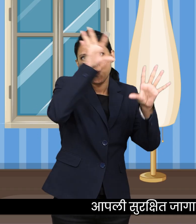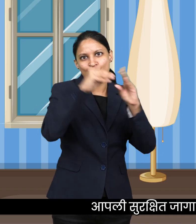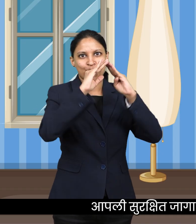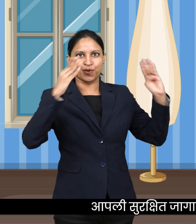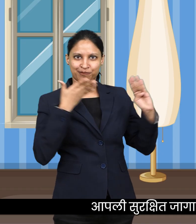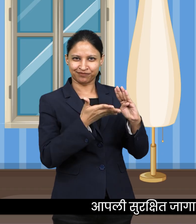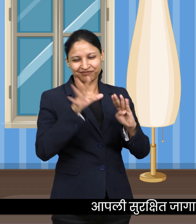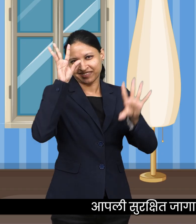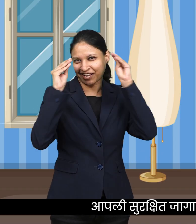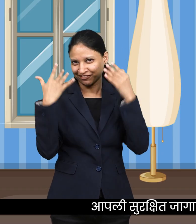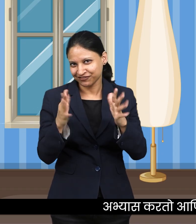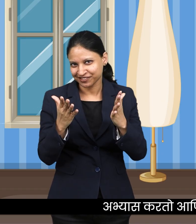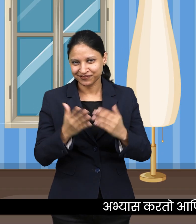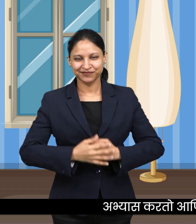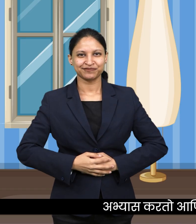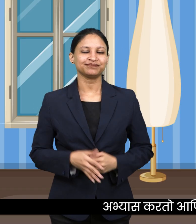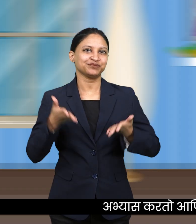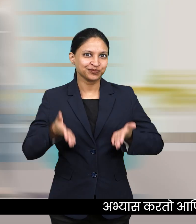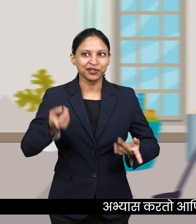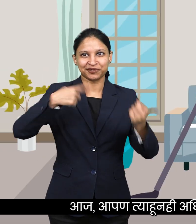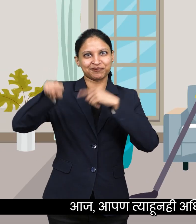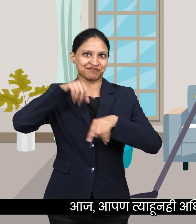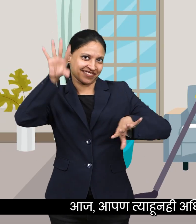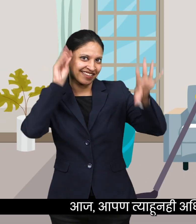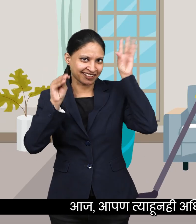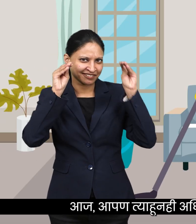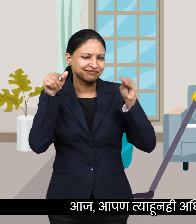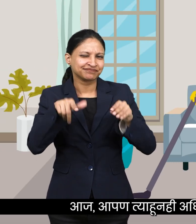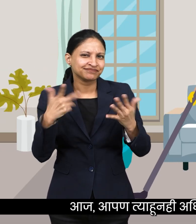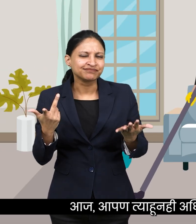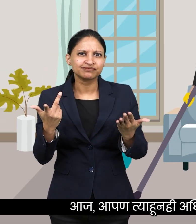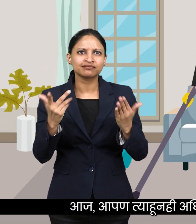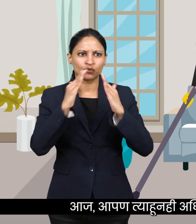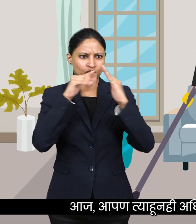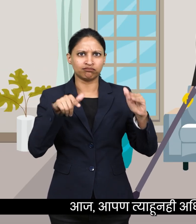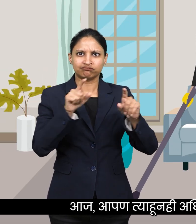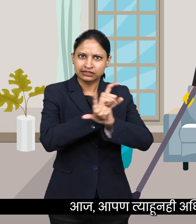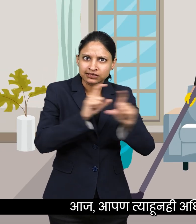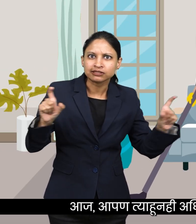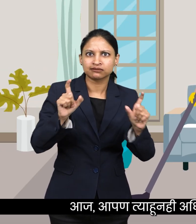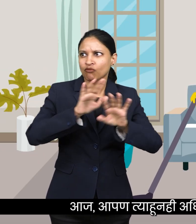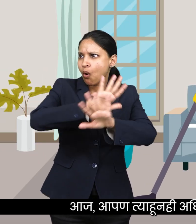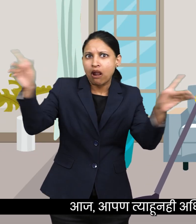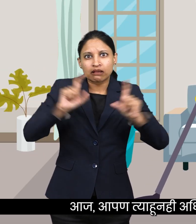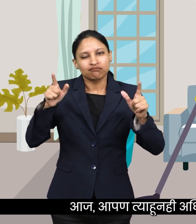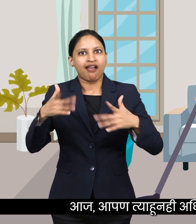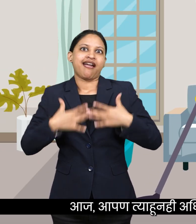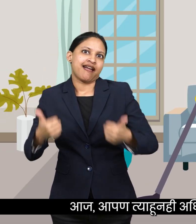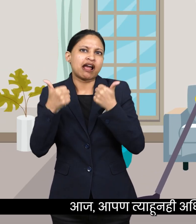खातो, झोपतो, अभ्यास करतो. आज आपण त्याहूनही अधिक महत्वाची गोष्ट